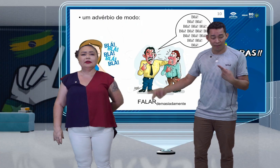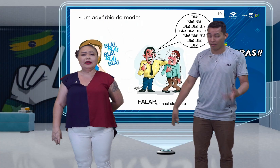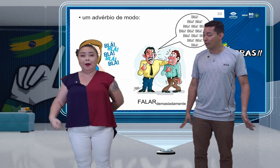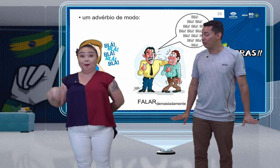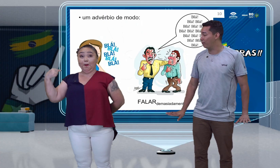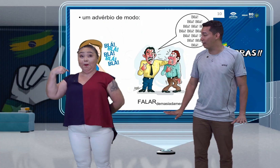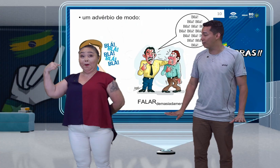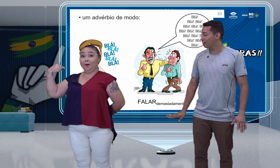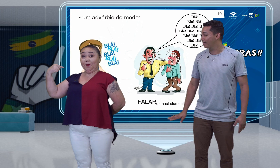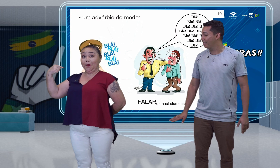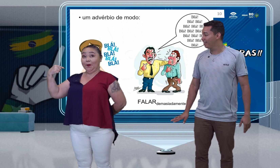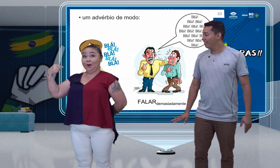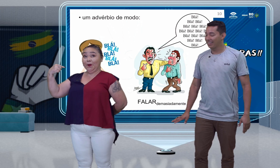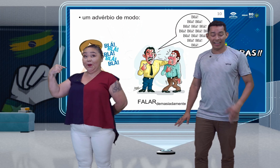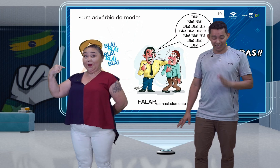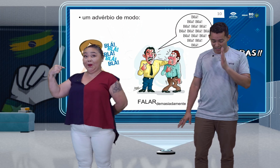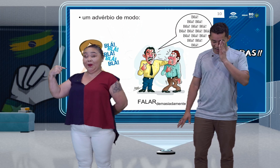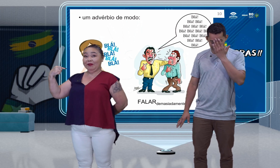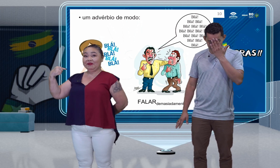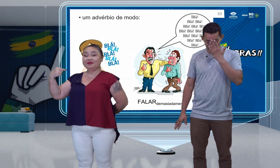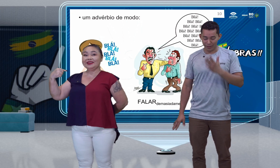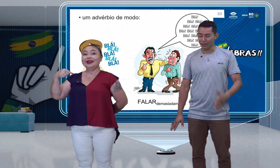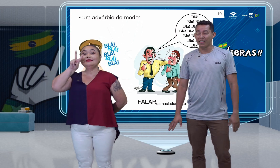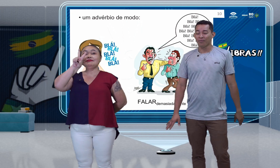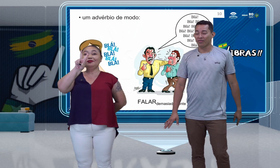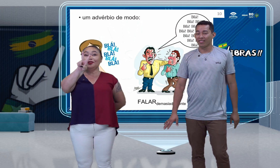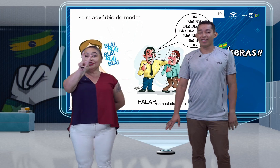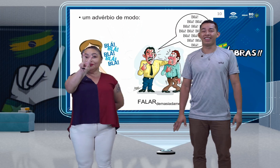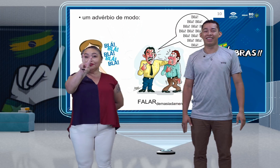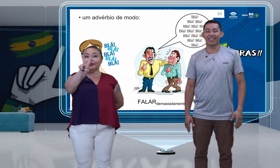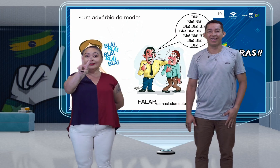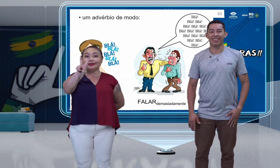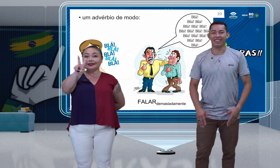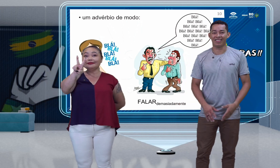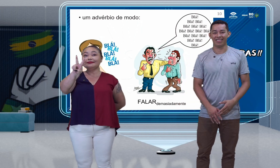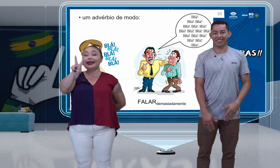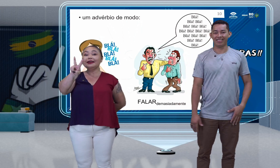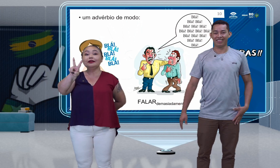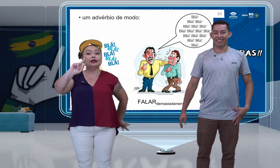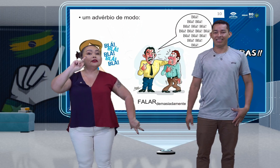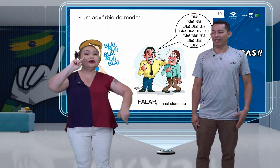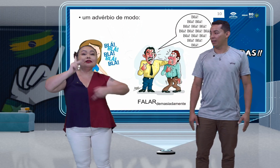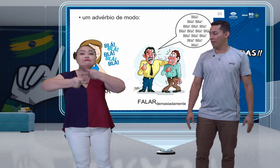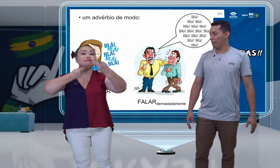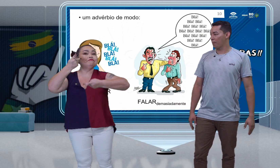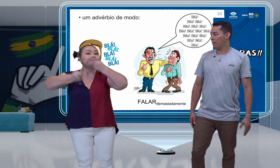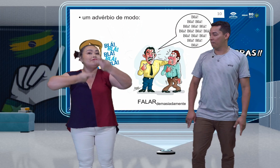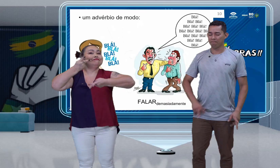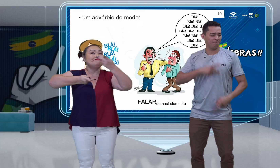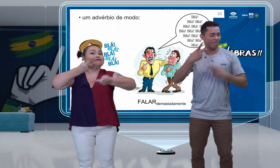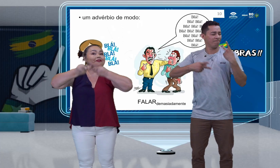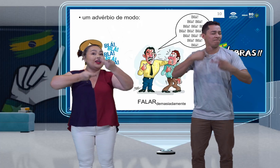pelos cotovelos? Quem será? Ai, meu Deus. Tem 2 jeitos de fazer, né? Esse aqui,